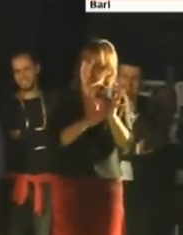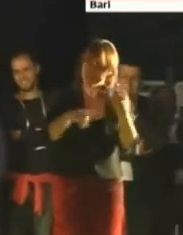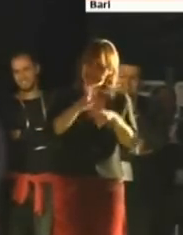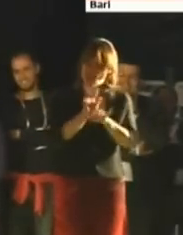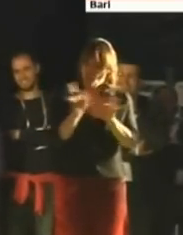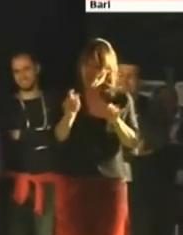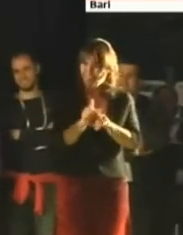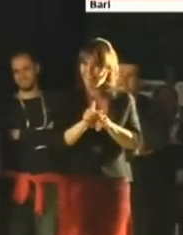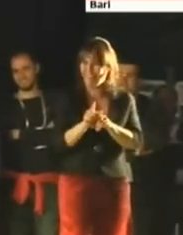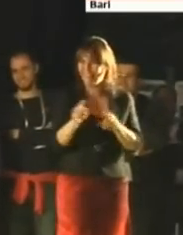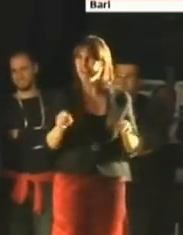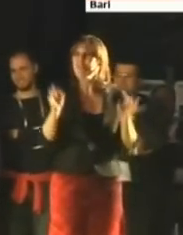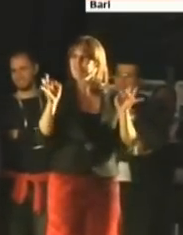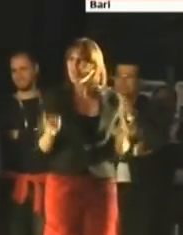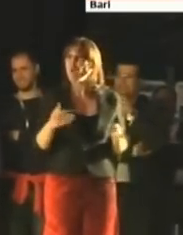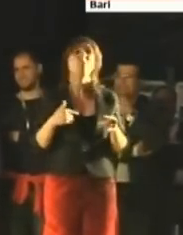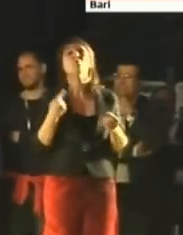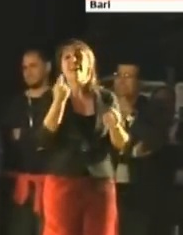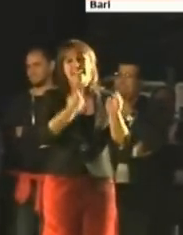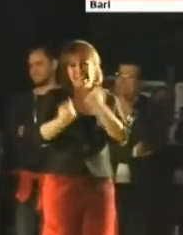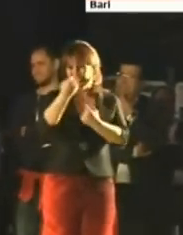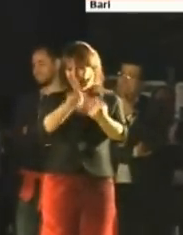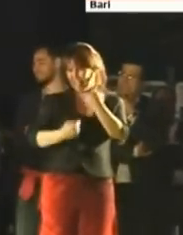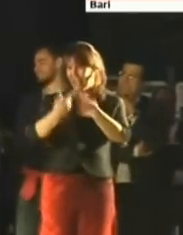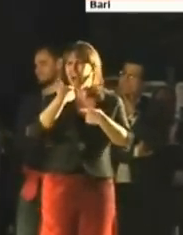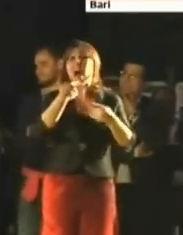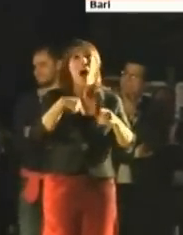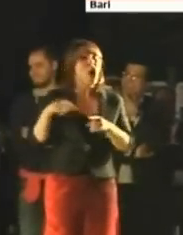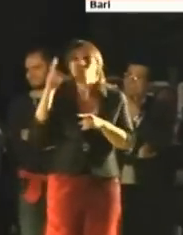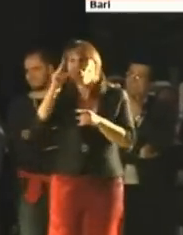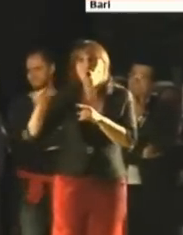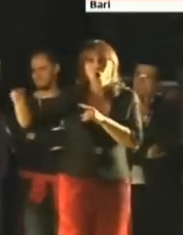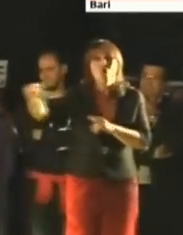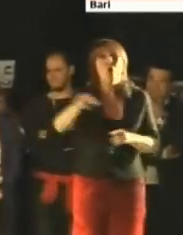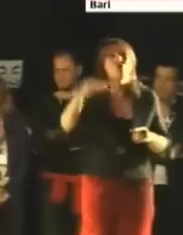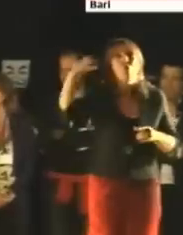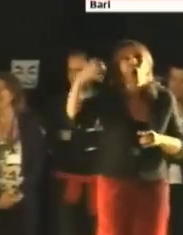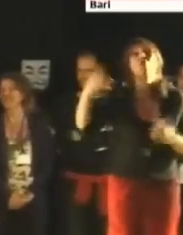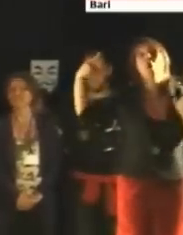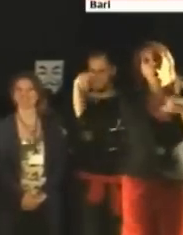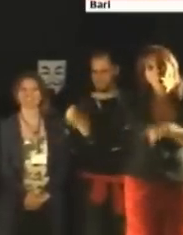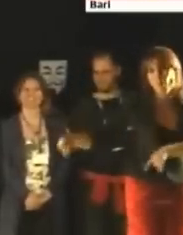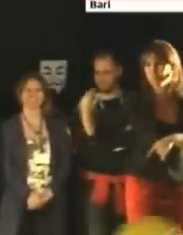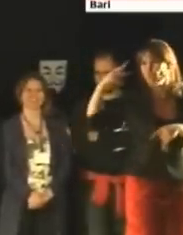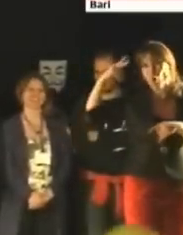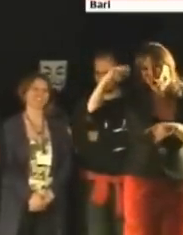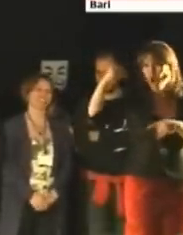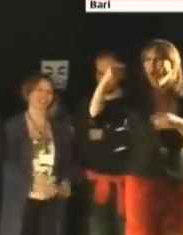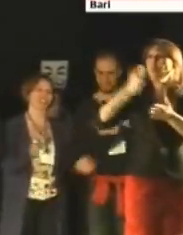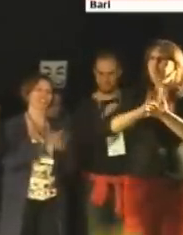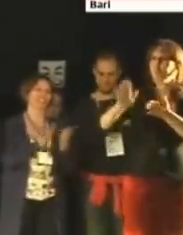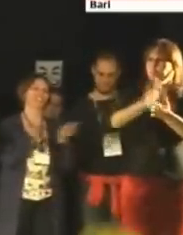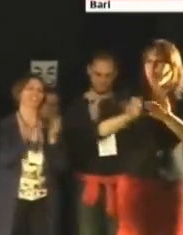e la critica che vi fanno, che ci fanno, che non siete conosciuti, è il nostro orgoglio che non siete conosciuti, è il nostro